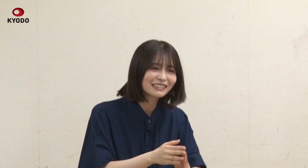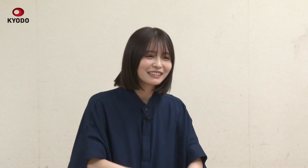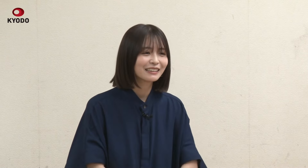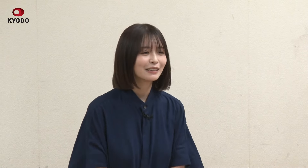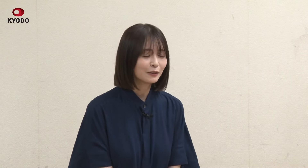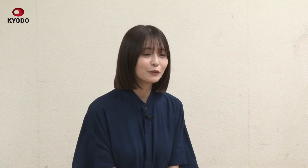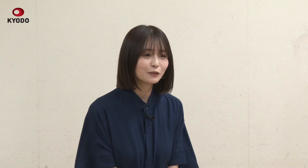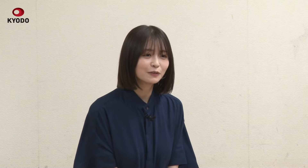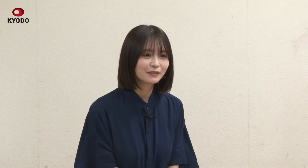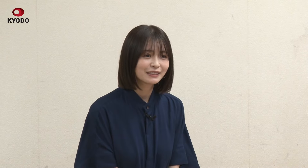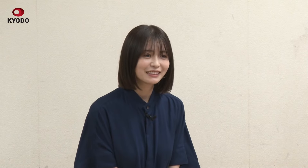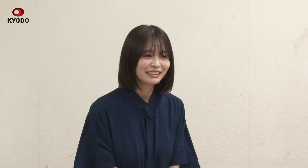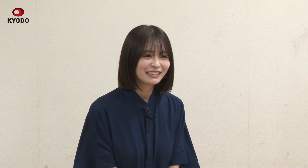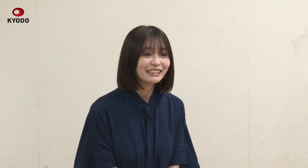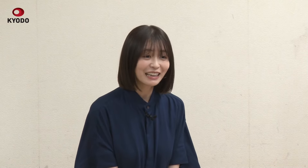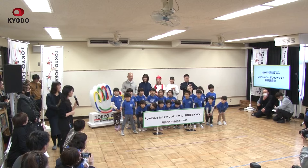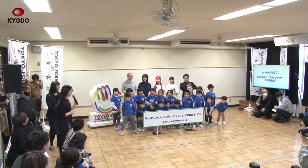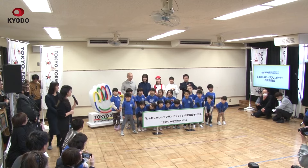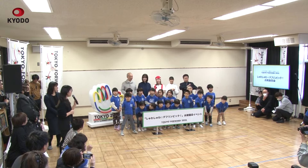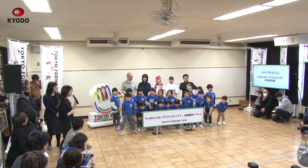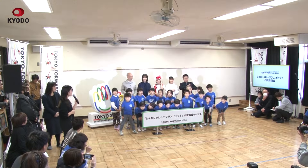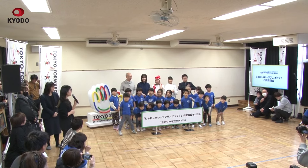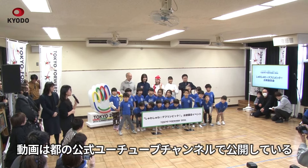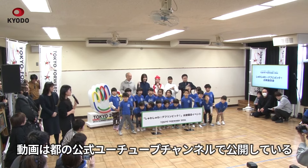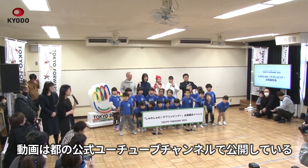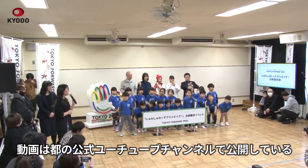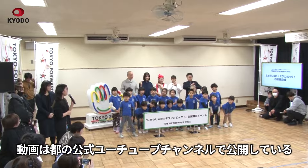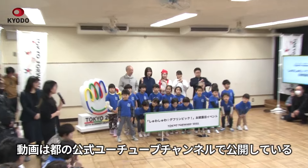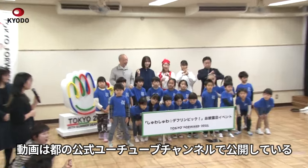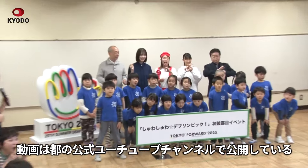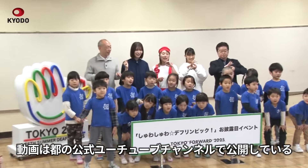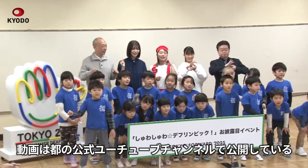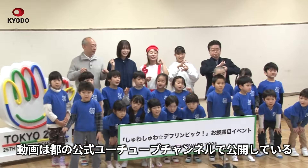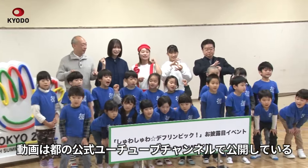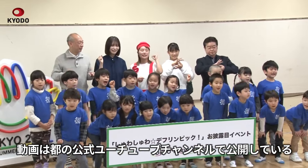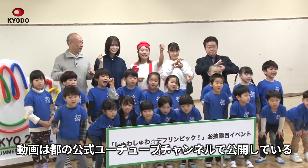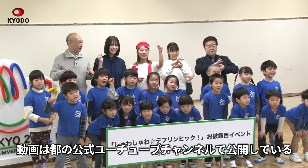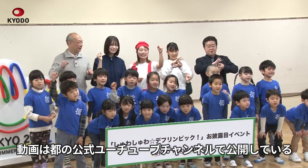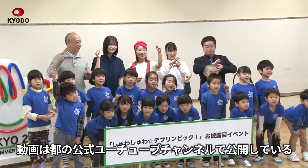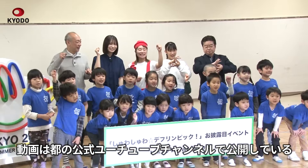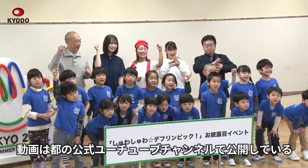はい、いきますよ、せーの、 元気